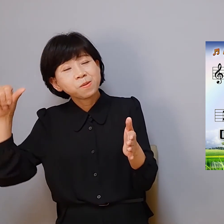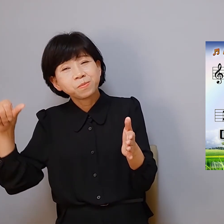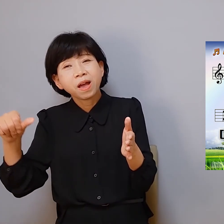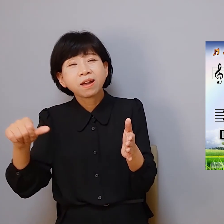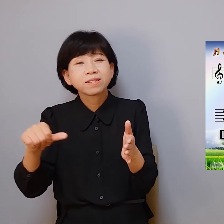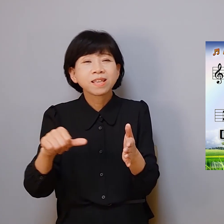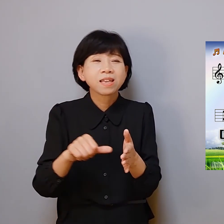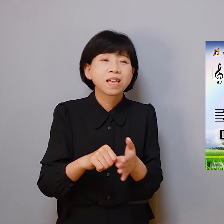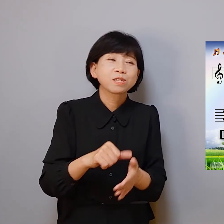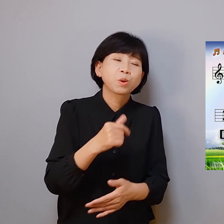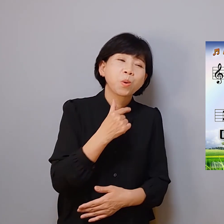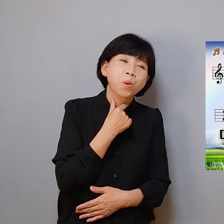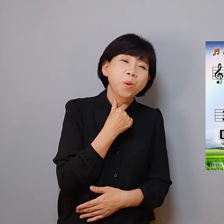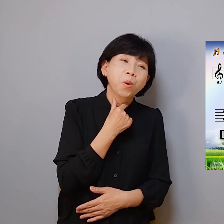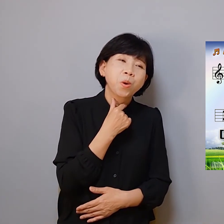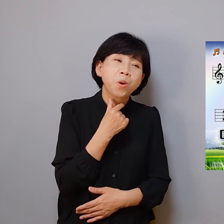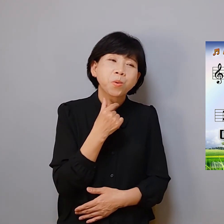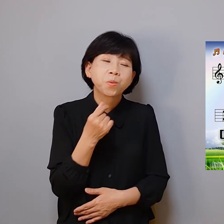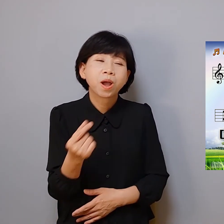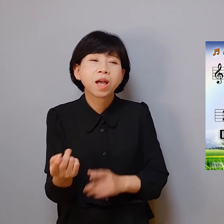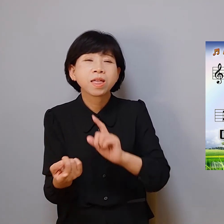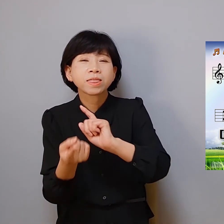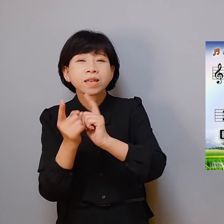소원, 내 평생의